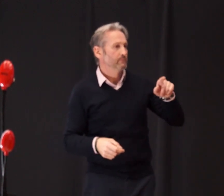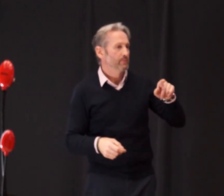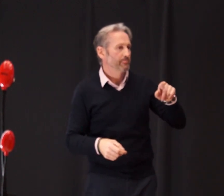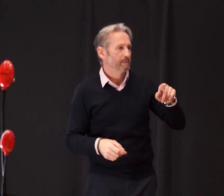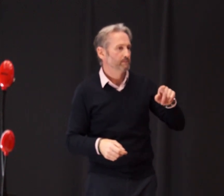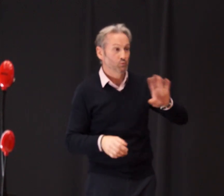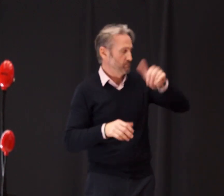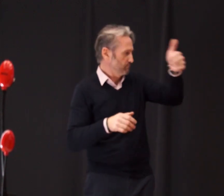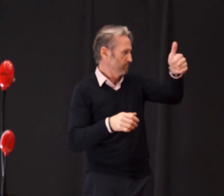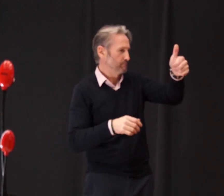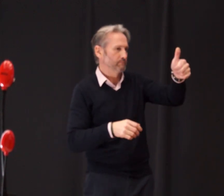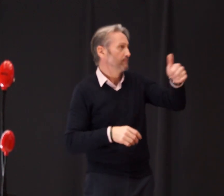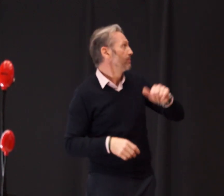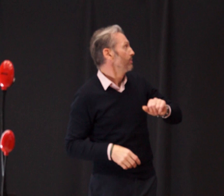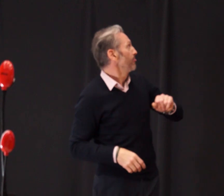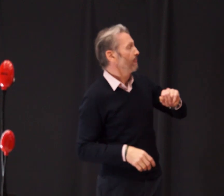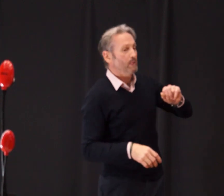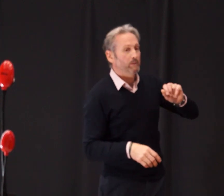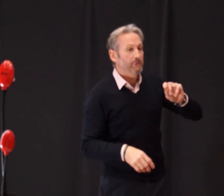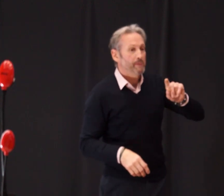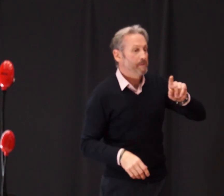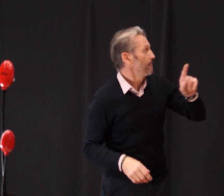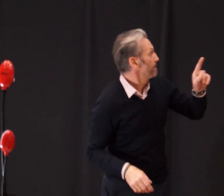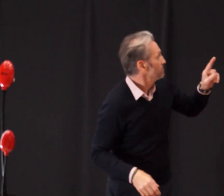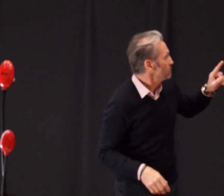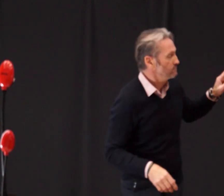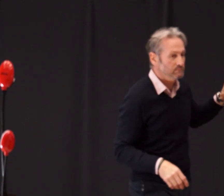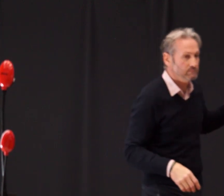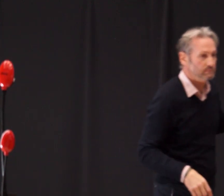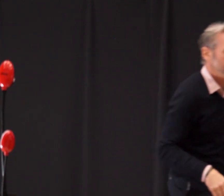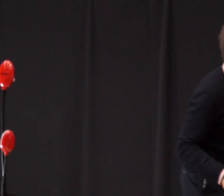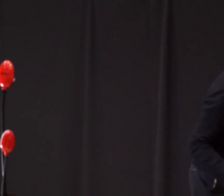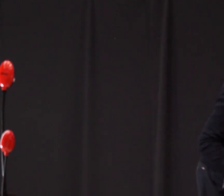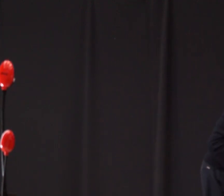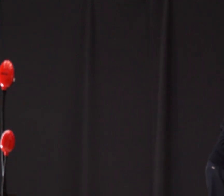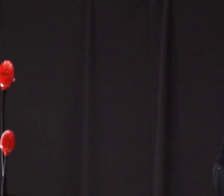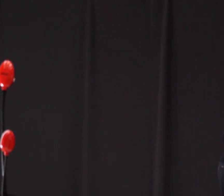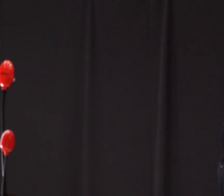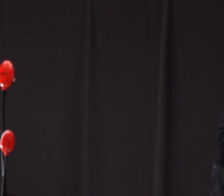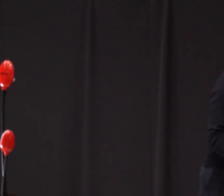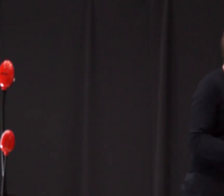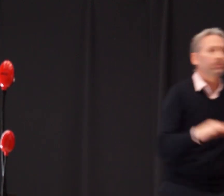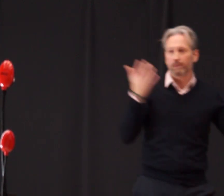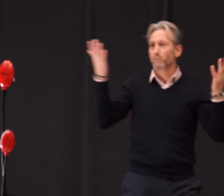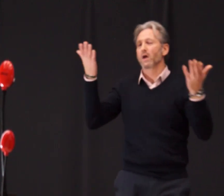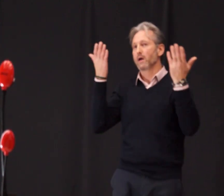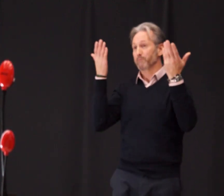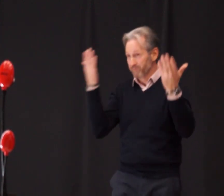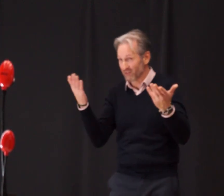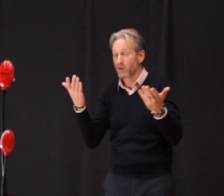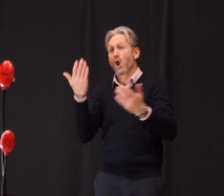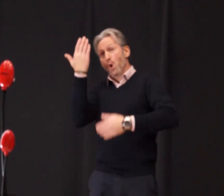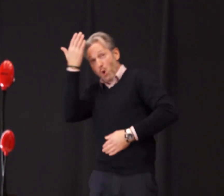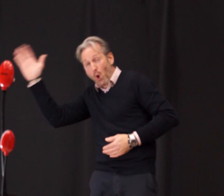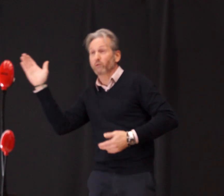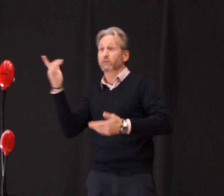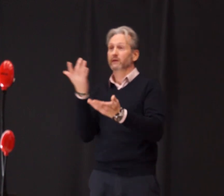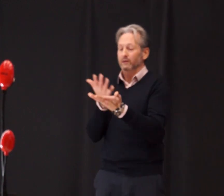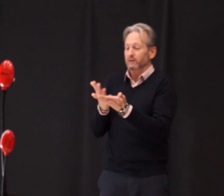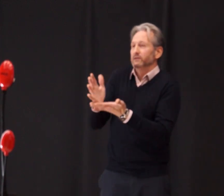que la labialisation donne un sens inverse de ce que dit la configuration. Et ça, c'est une autre typologie de la